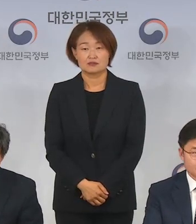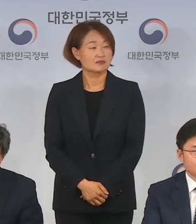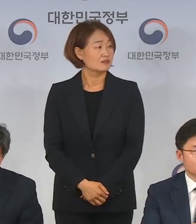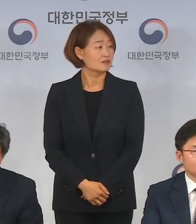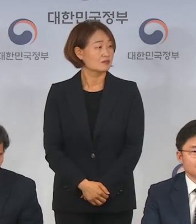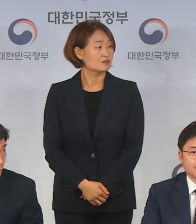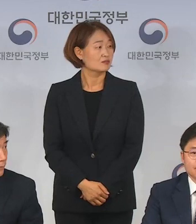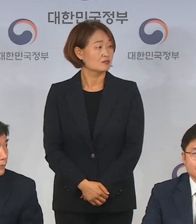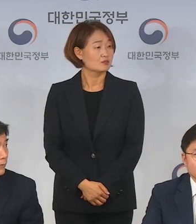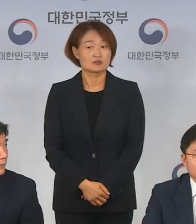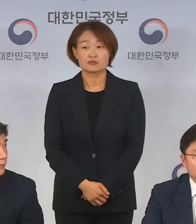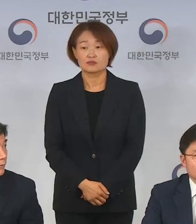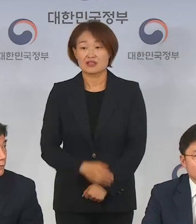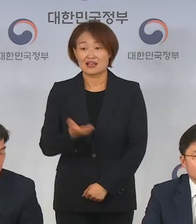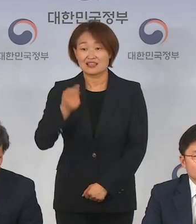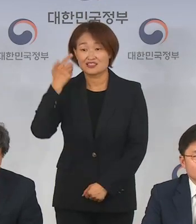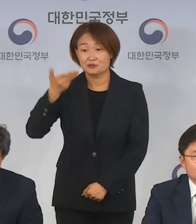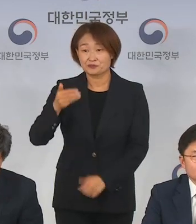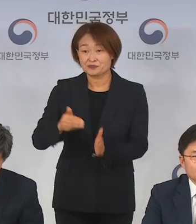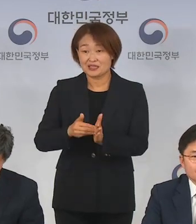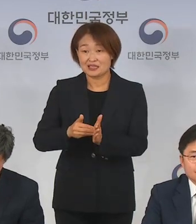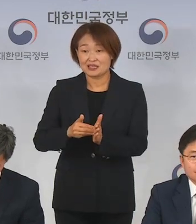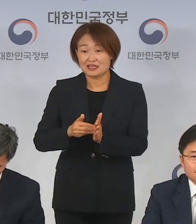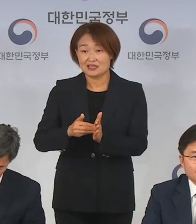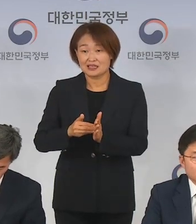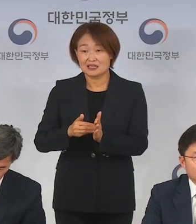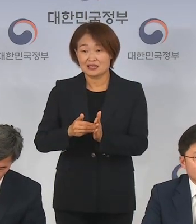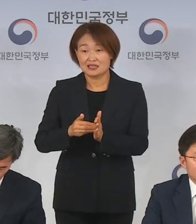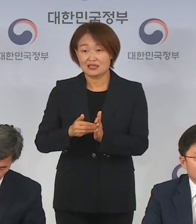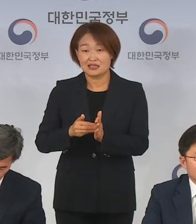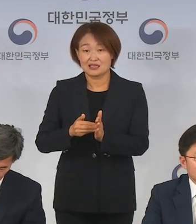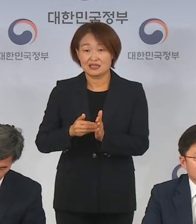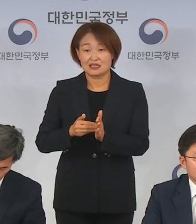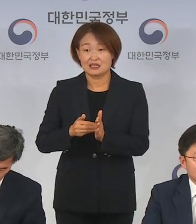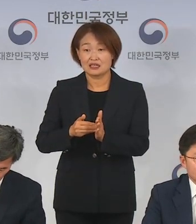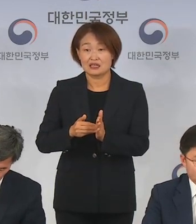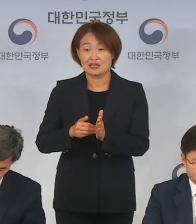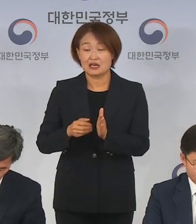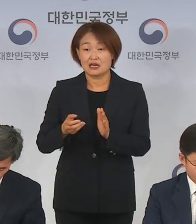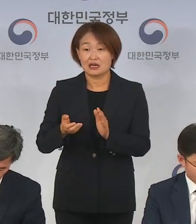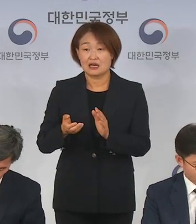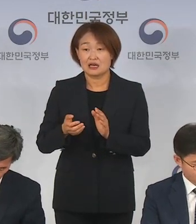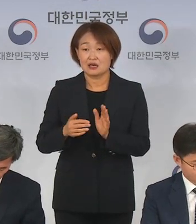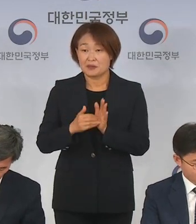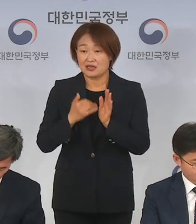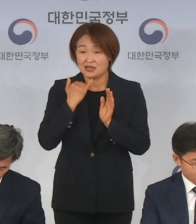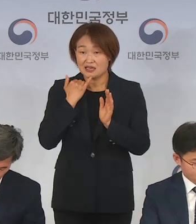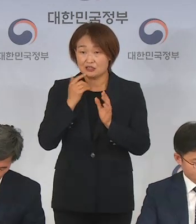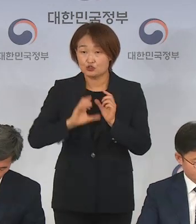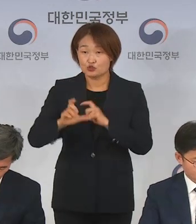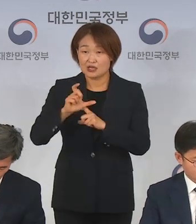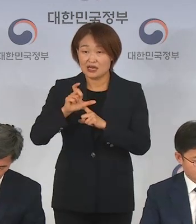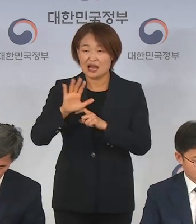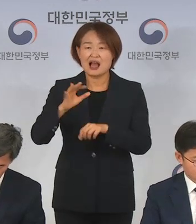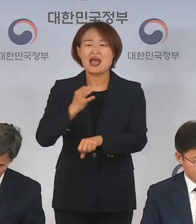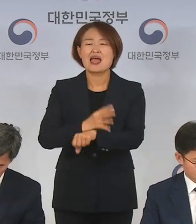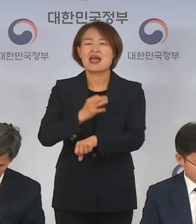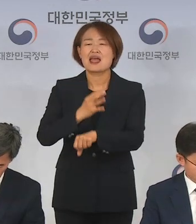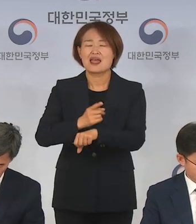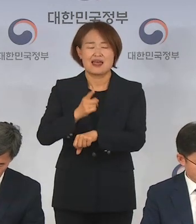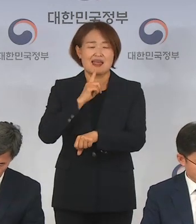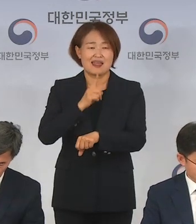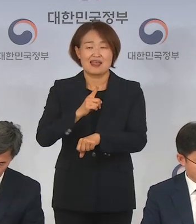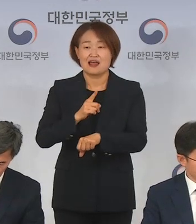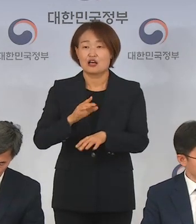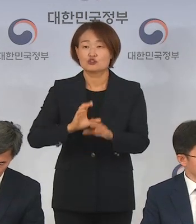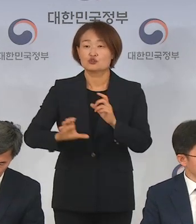아니요. 질문 아까 하셨으니까 뭐 맞춰도 되지 않을까요? 아, 추가적인 질의